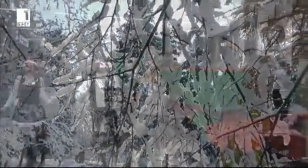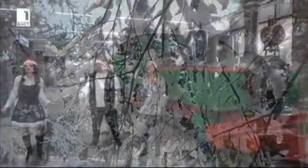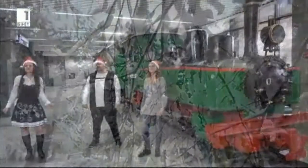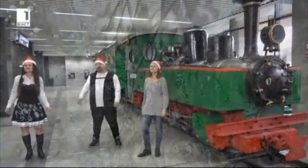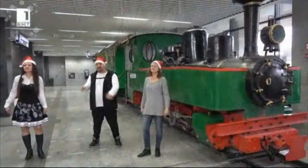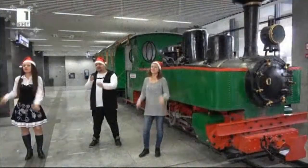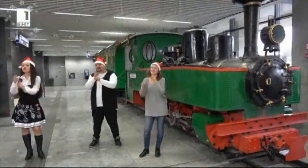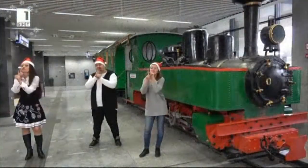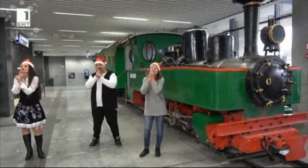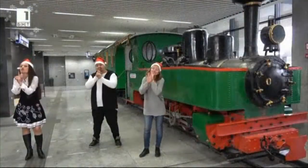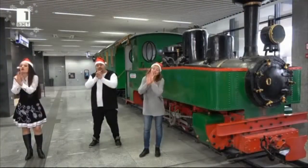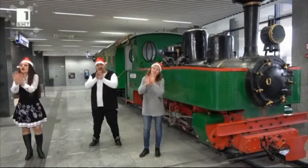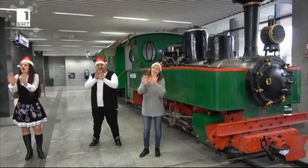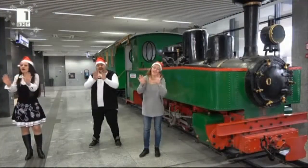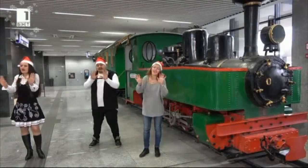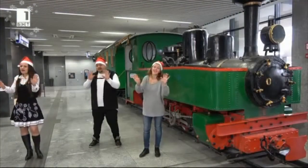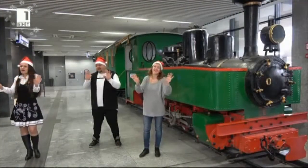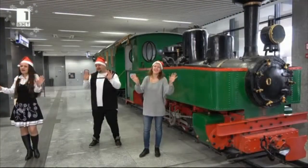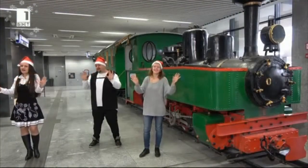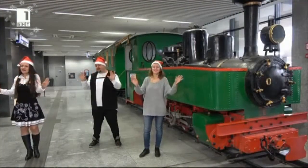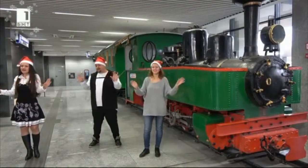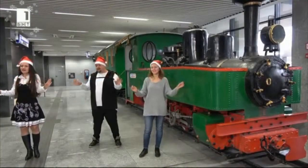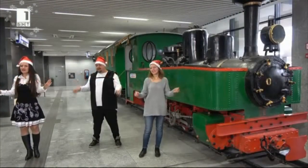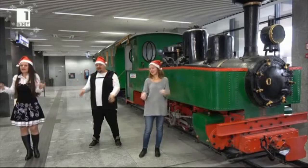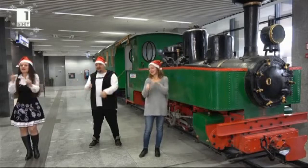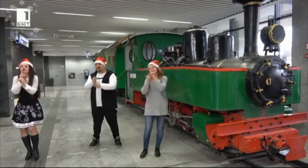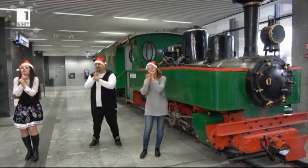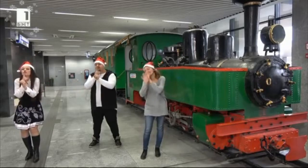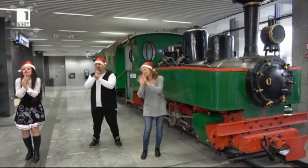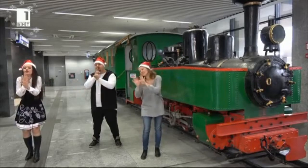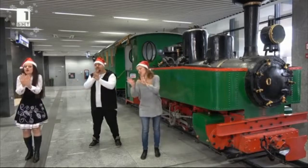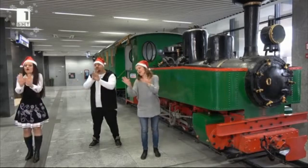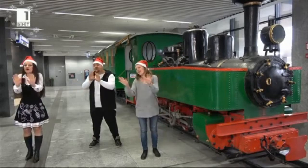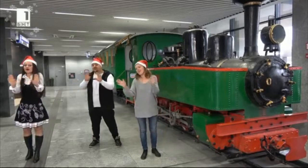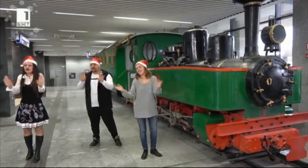Хи-ху-е, хи-ху-е,